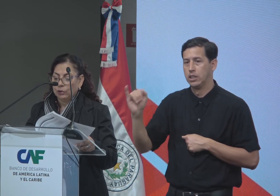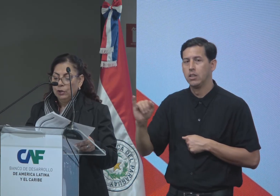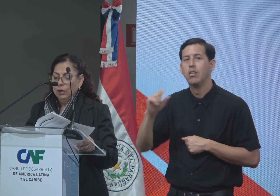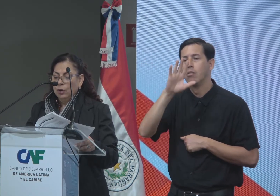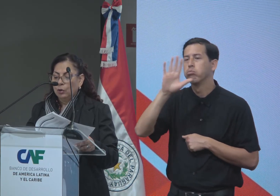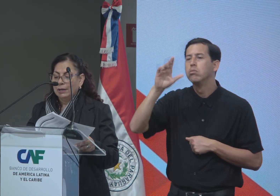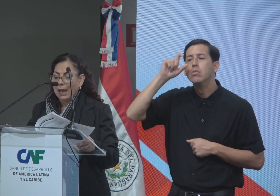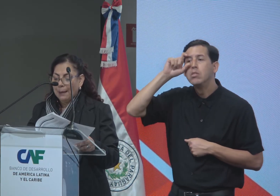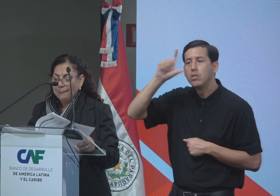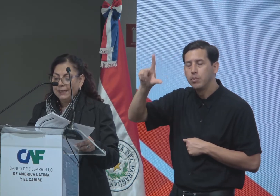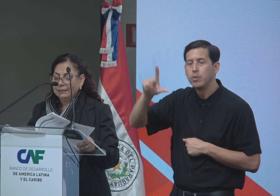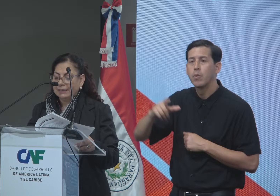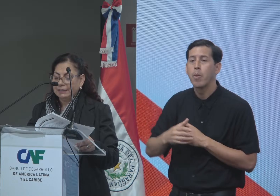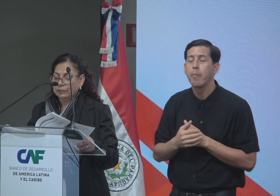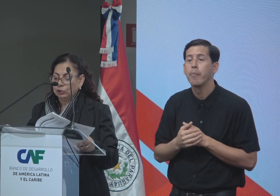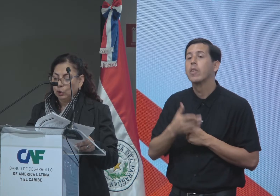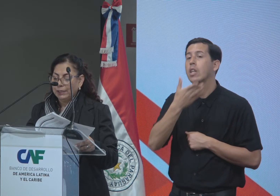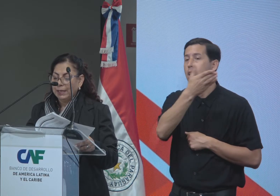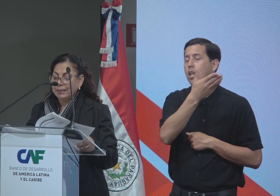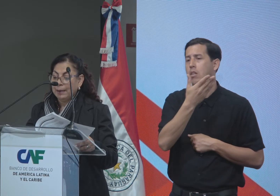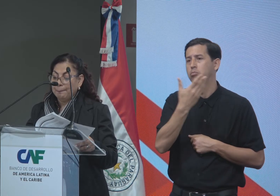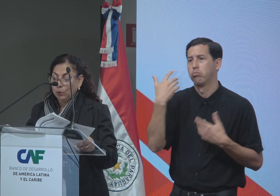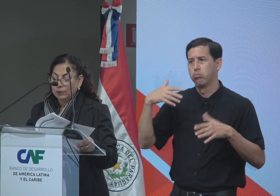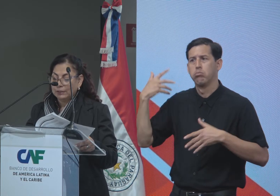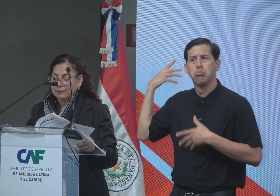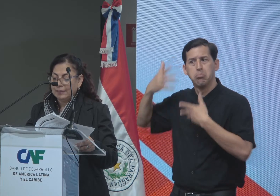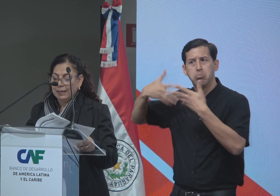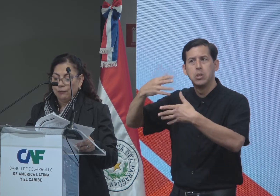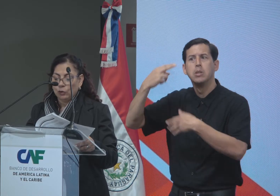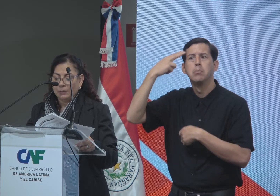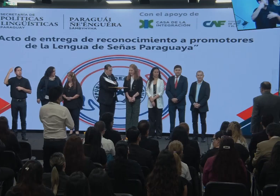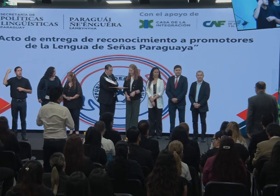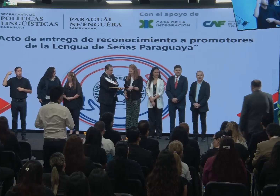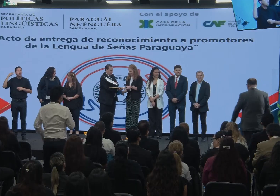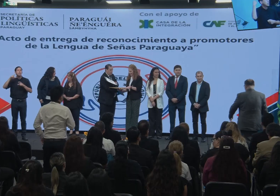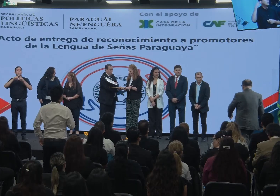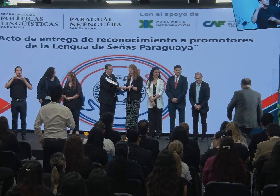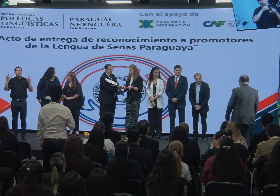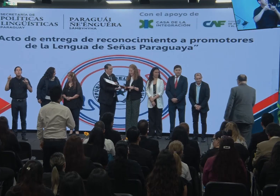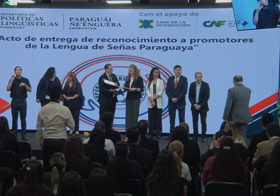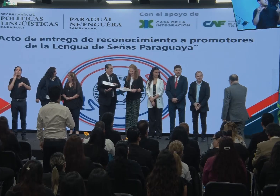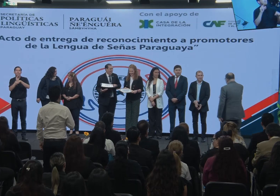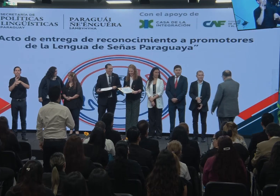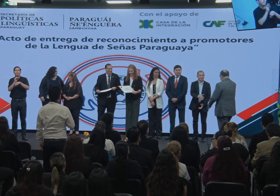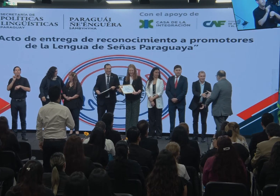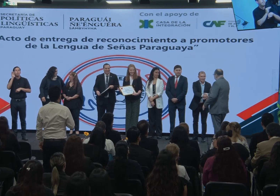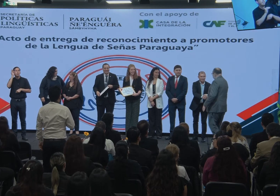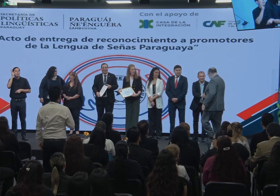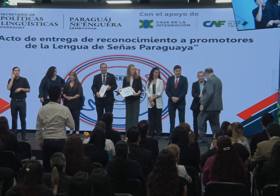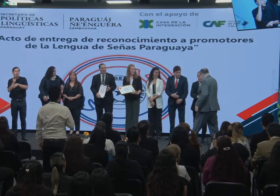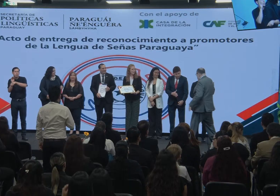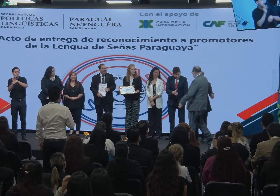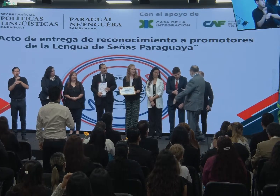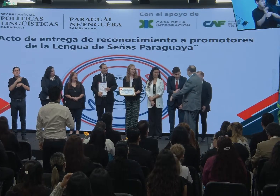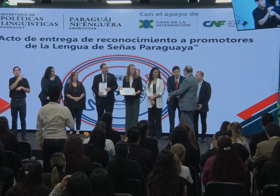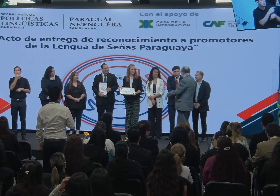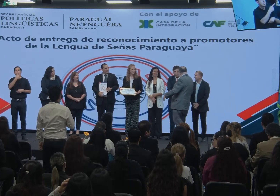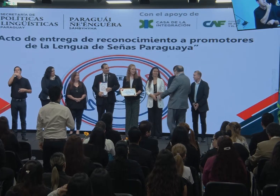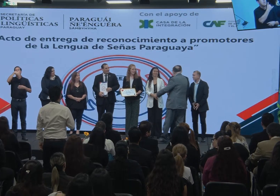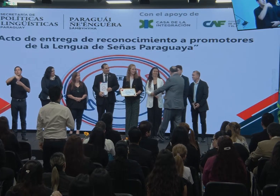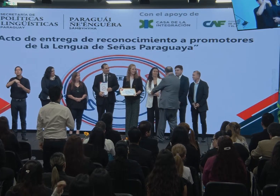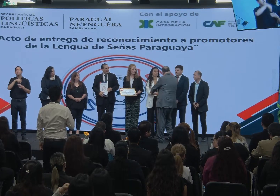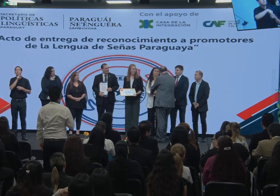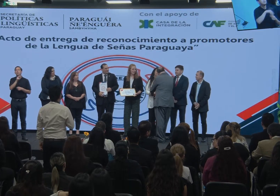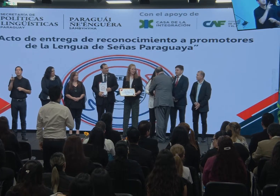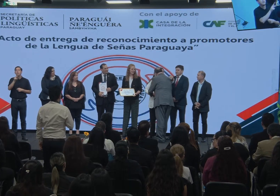superior con amplia trayectoria y aportes en la formación de profesionales. Es profesor de la carrera